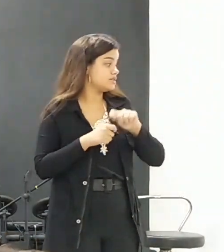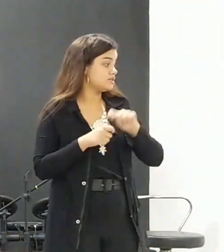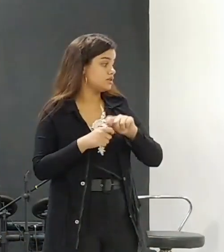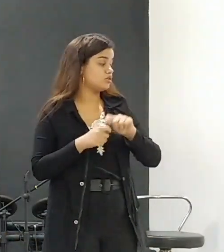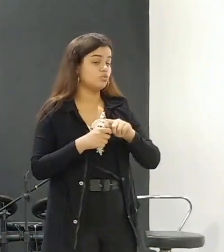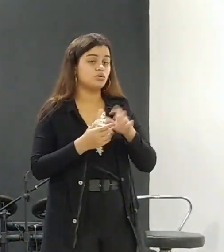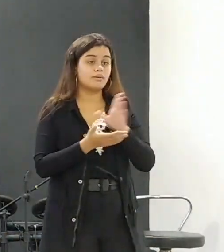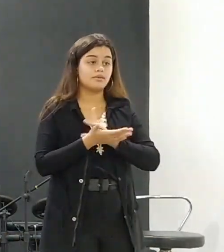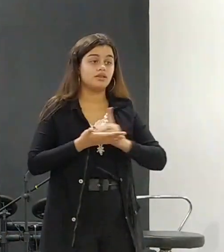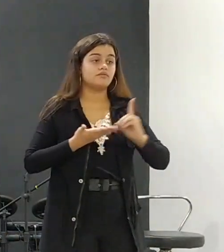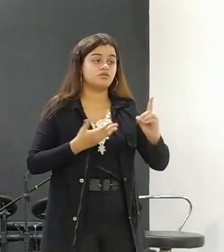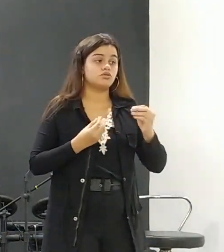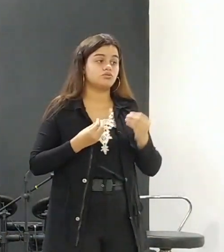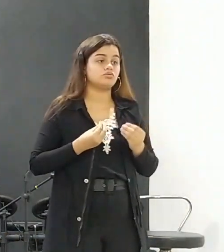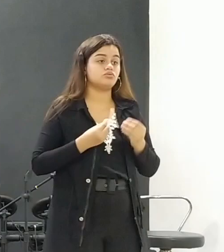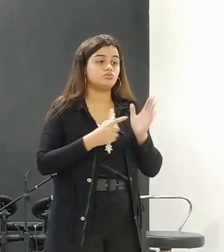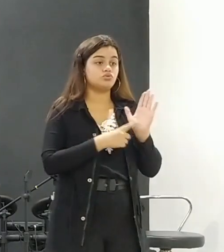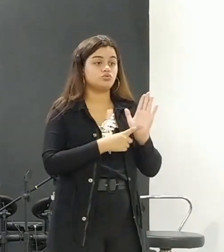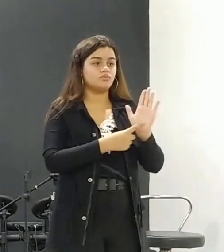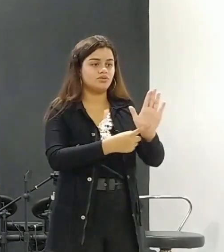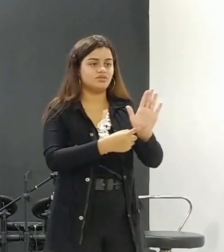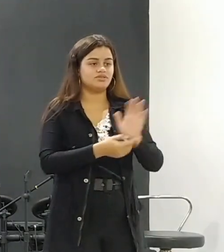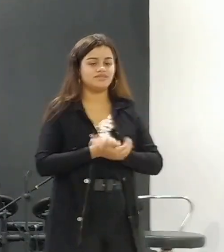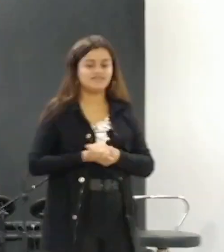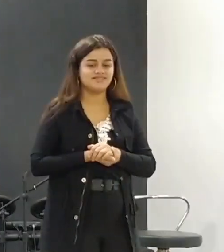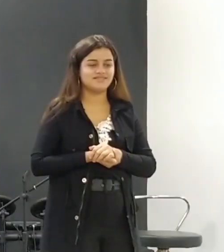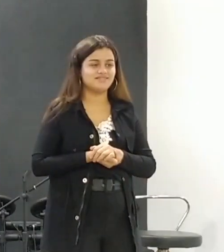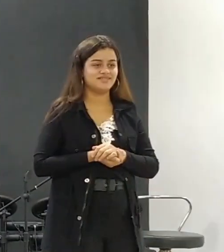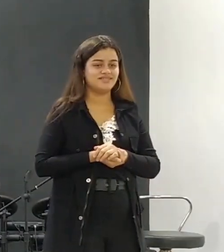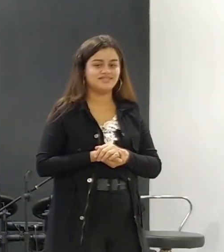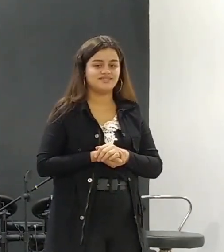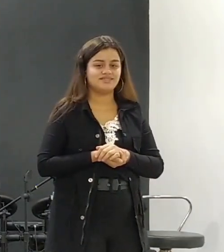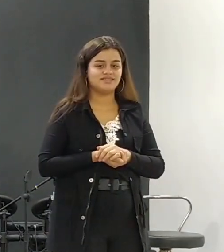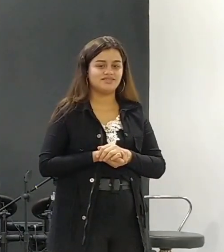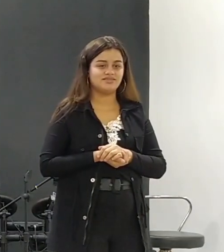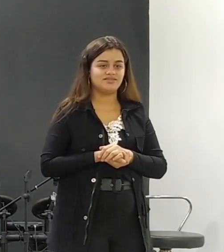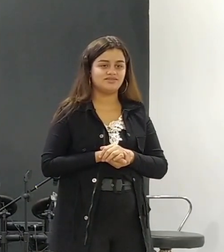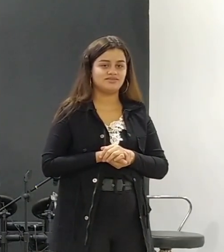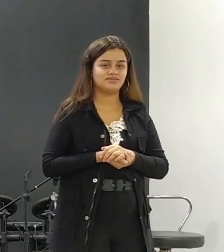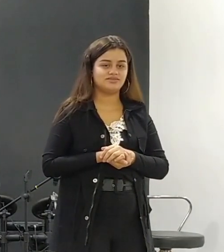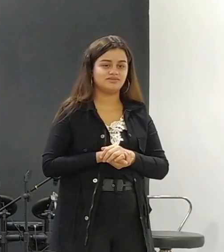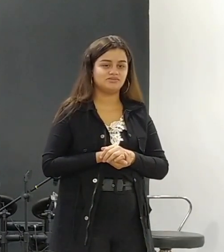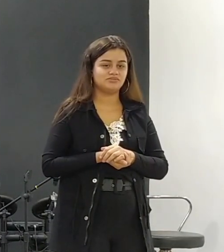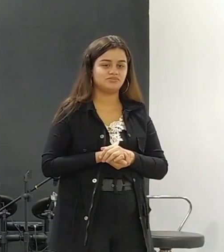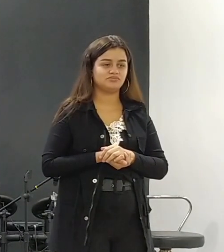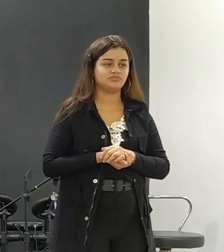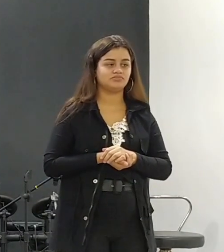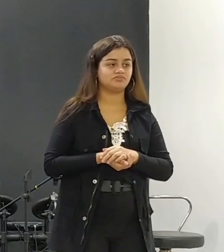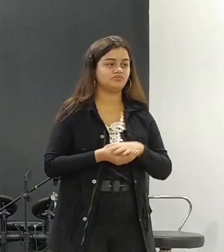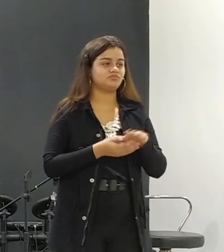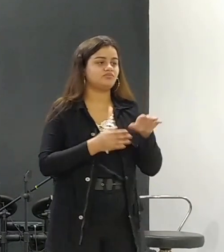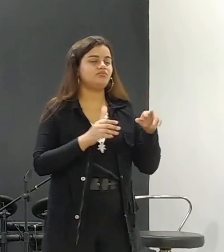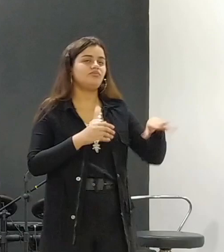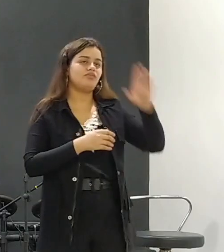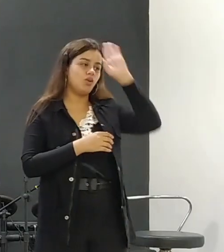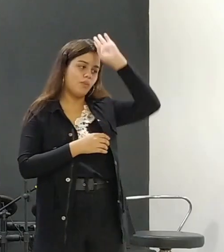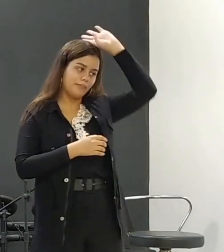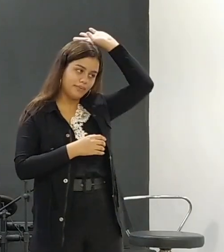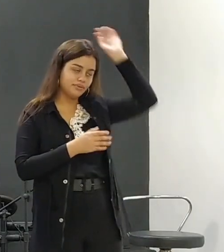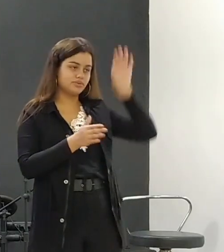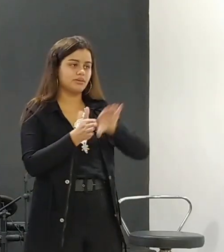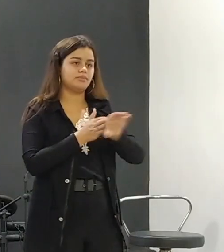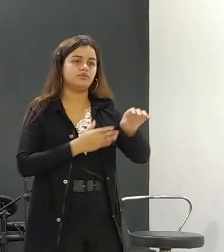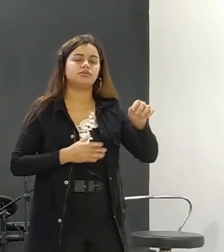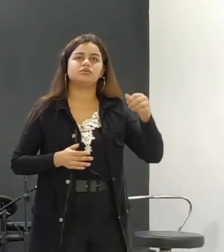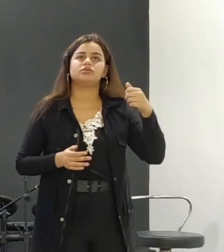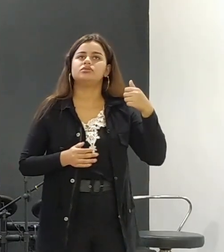estamos fazendo a vontade de Deus. E aí vem Romanos, capítulo de número 12, versículo 2, que foi até lido hoje aqui